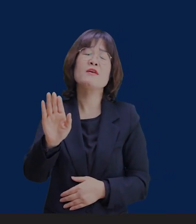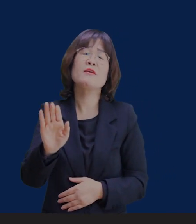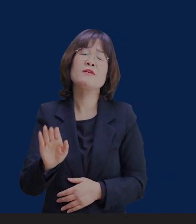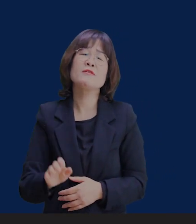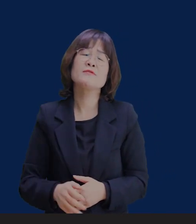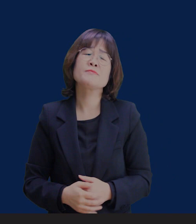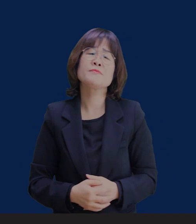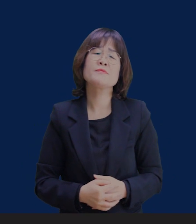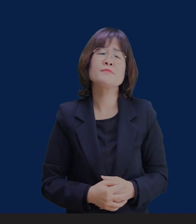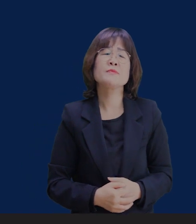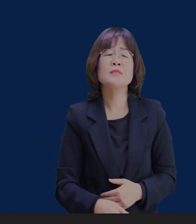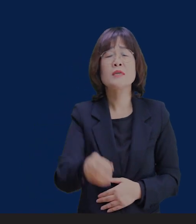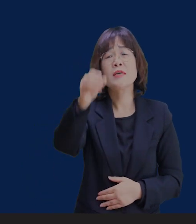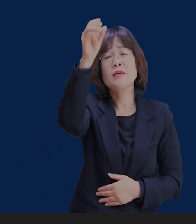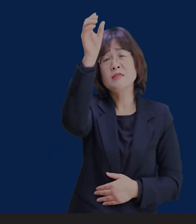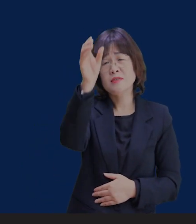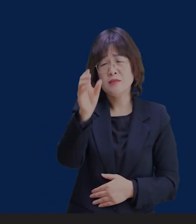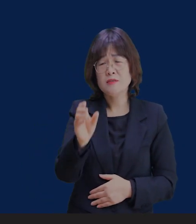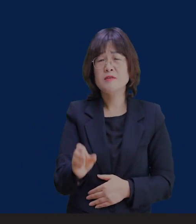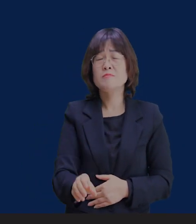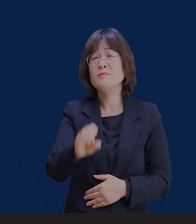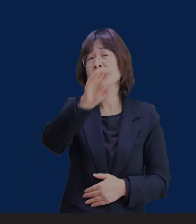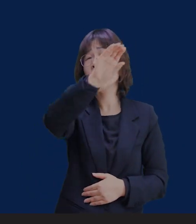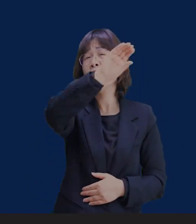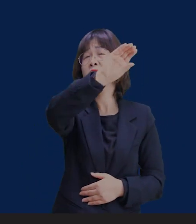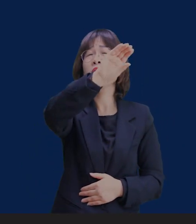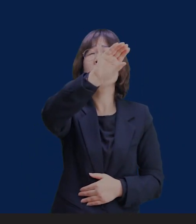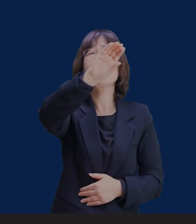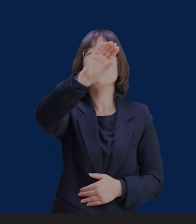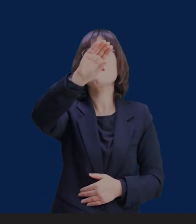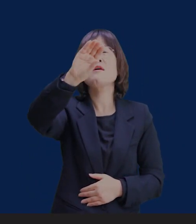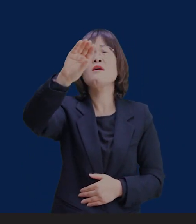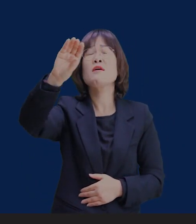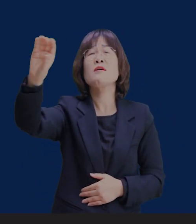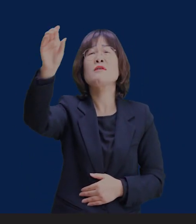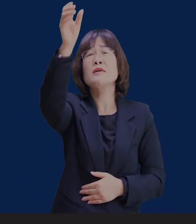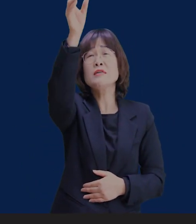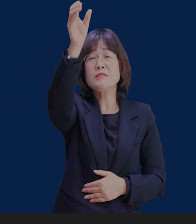있네. 우리 마지막으로 다시 한번 십자가를 우리가 풀어나갑시다. 십자가,